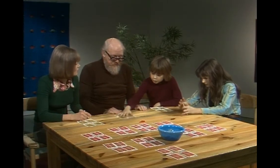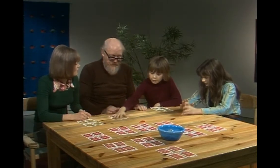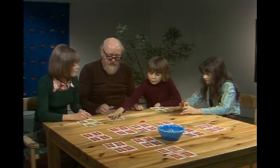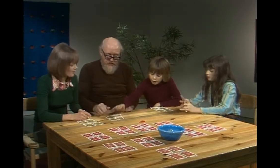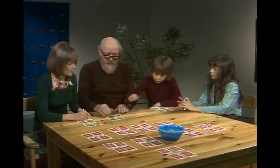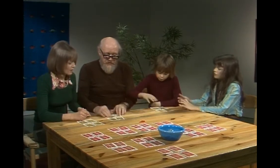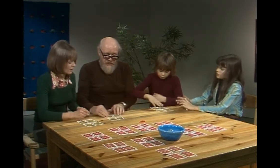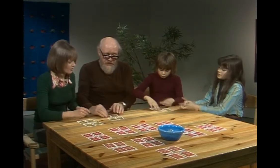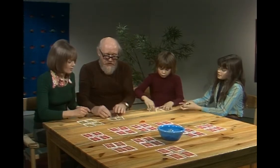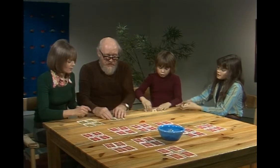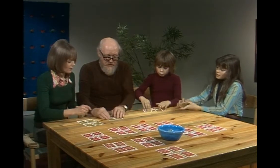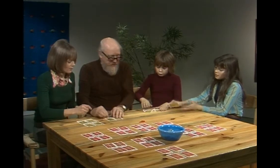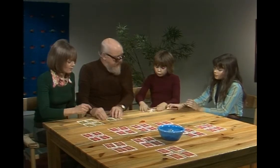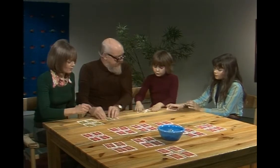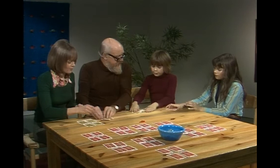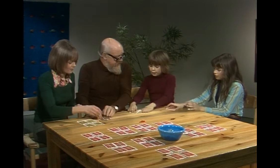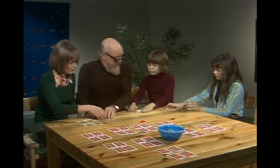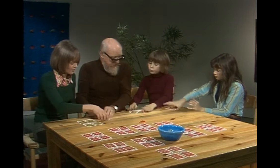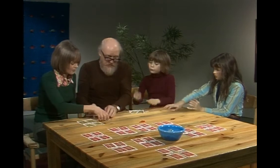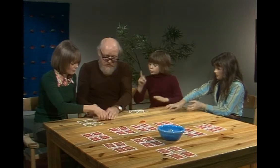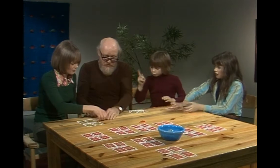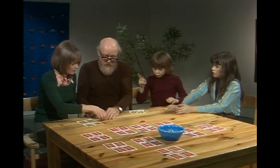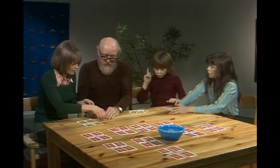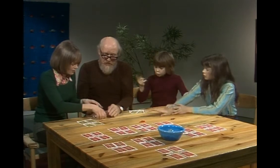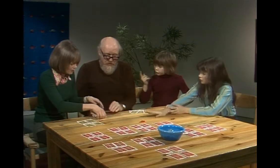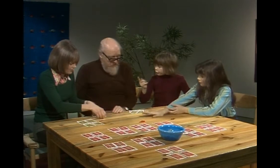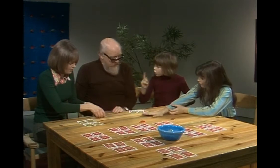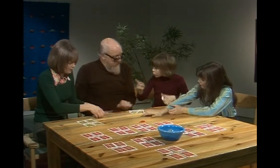mamma. Jaha, varför det då? Jo, för nu.